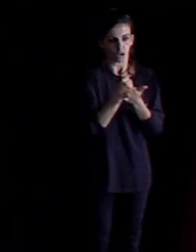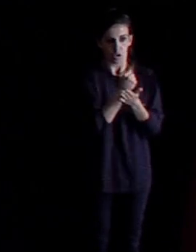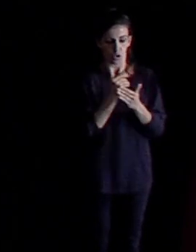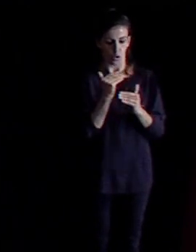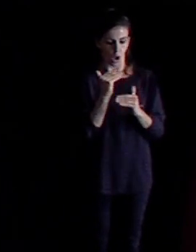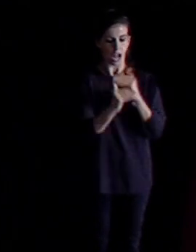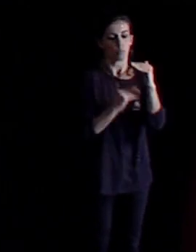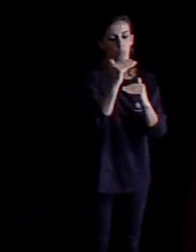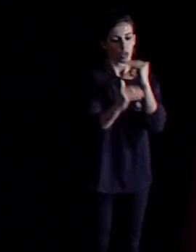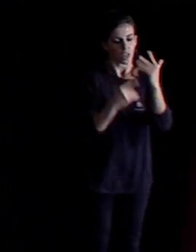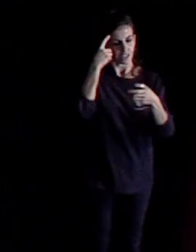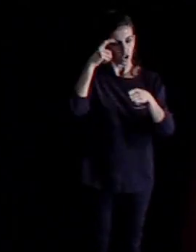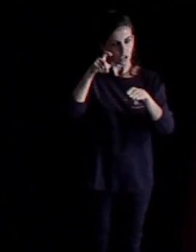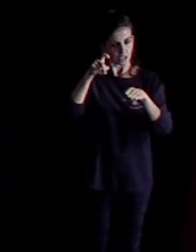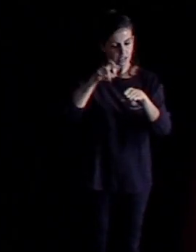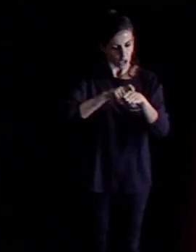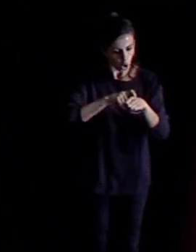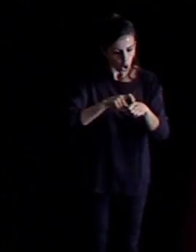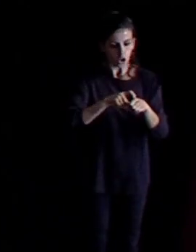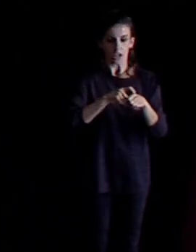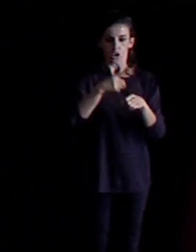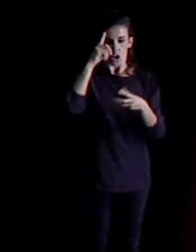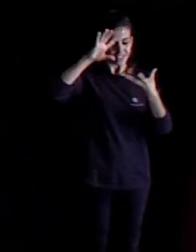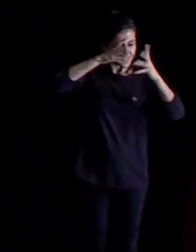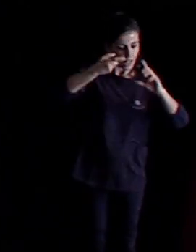enfermar, psicológico, psiquiátrico, físico.